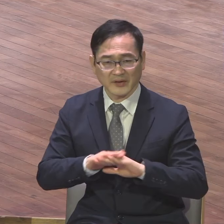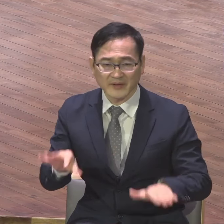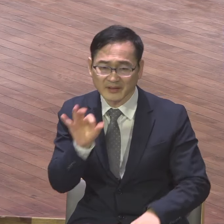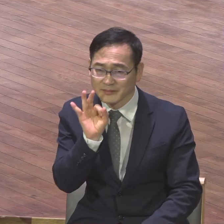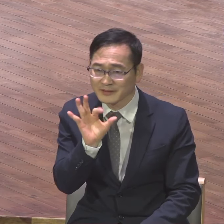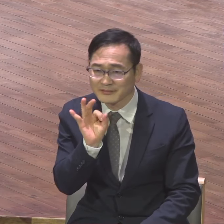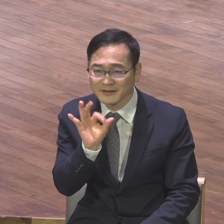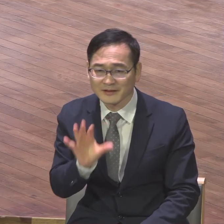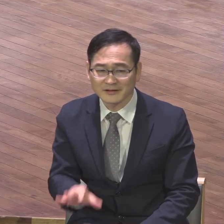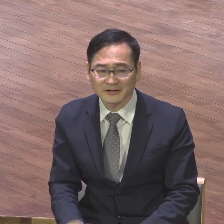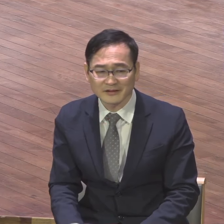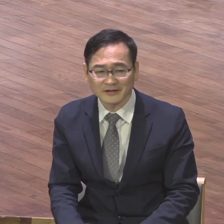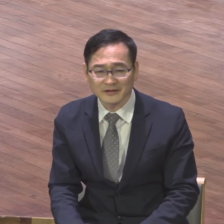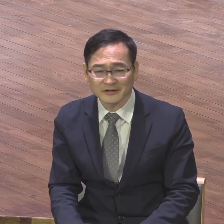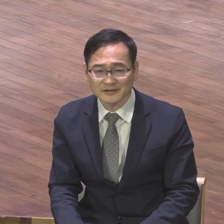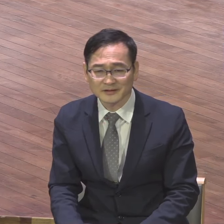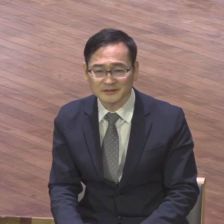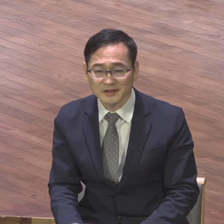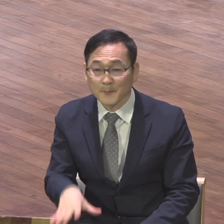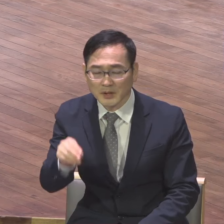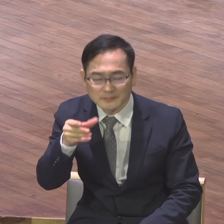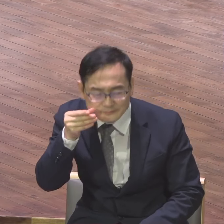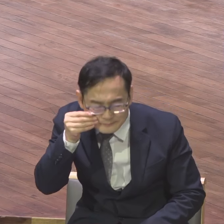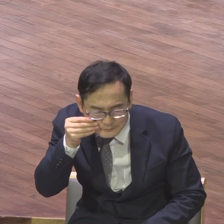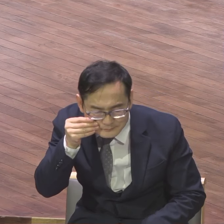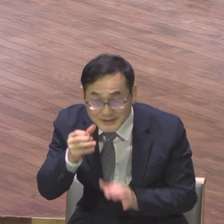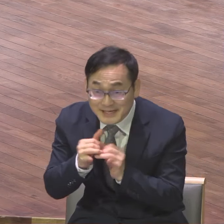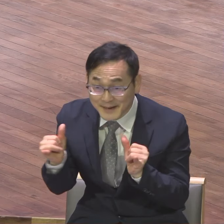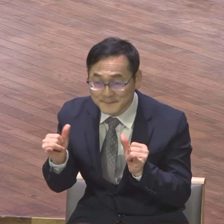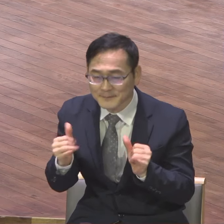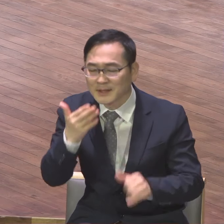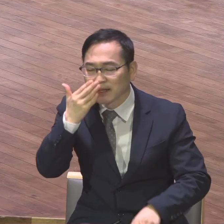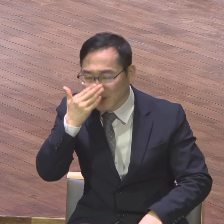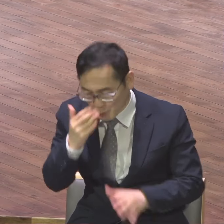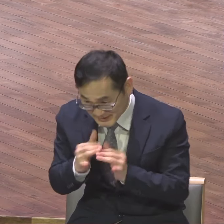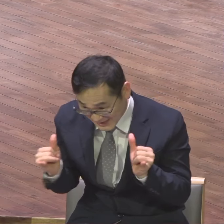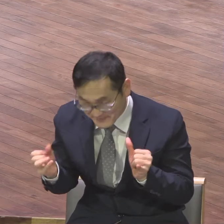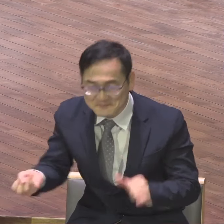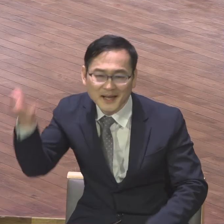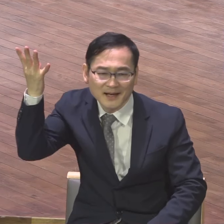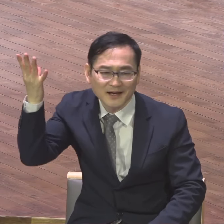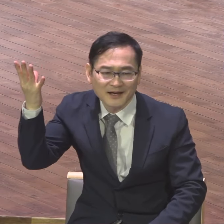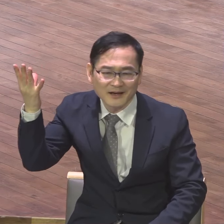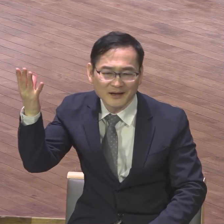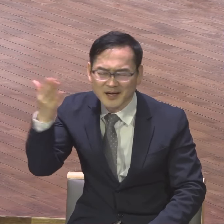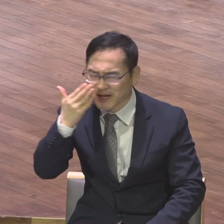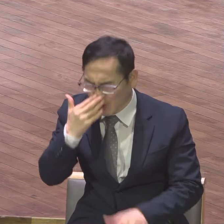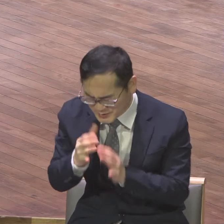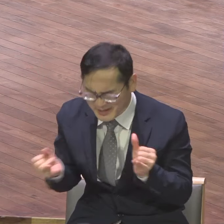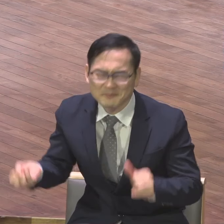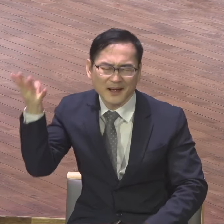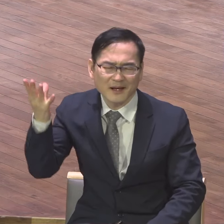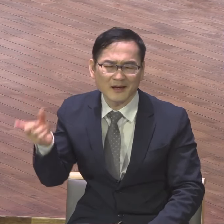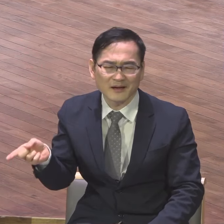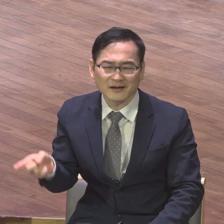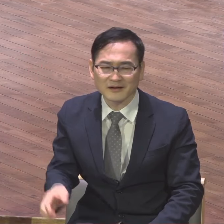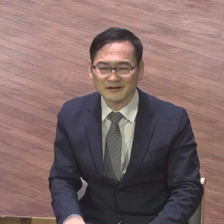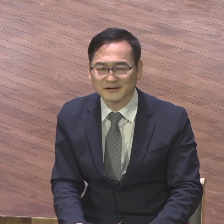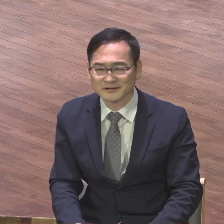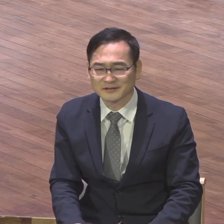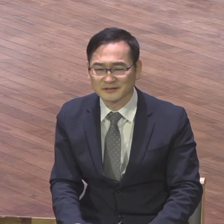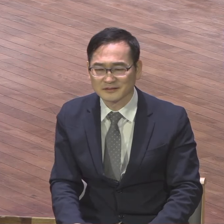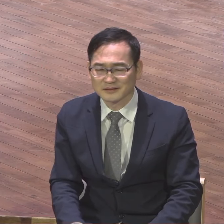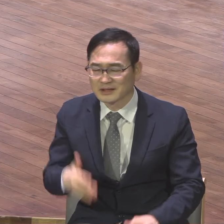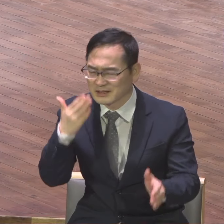사실 숙이는 자, 성경이 뭐라 그랬죠? 낮아지는 자가 높아진다 그랬어요. 낮아지면